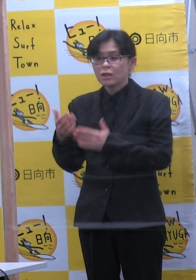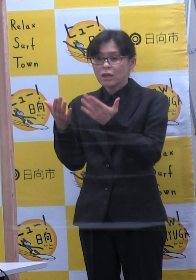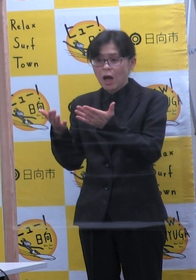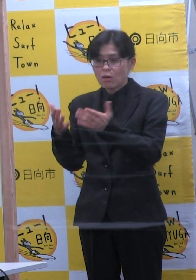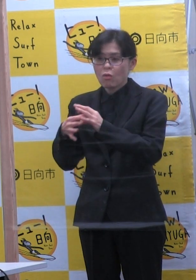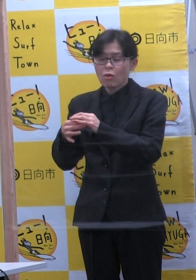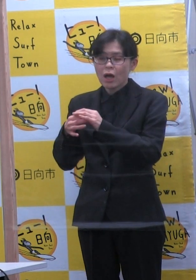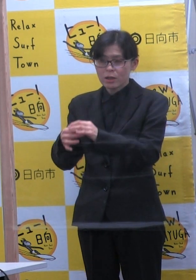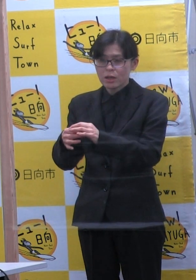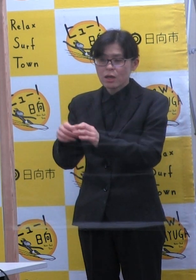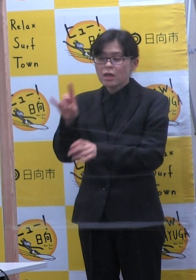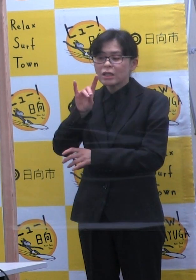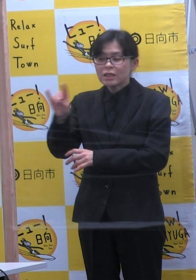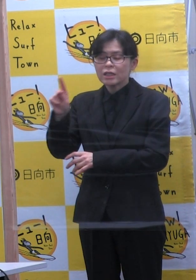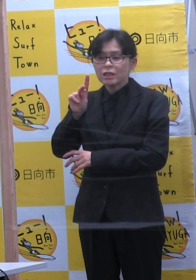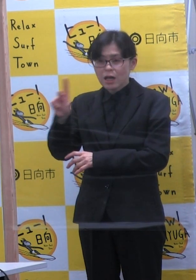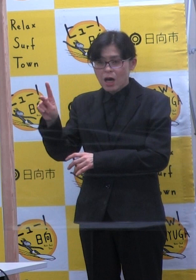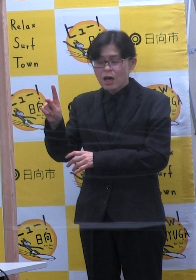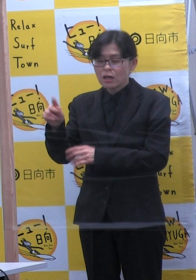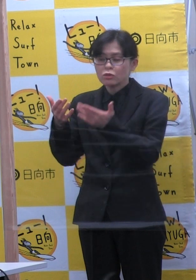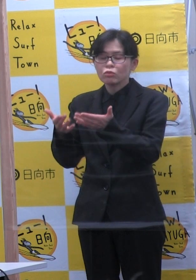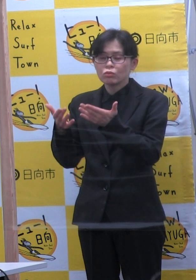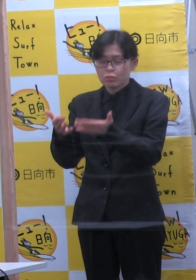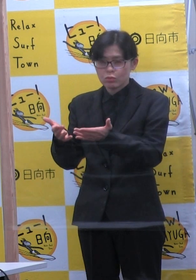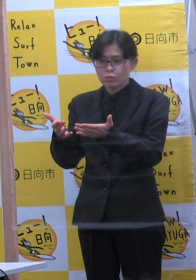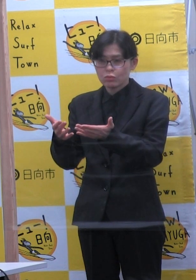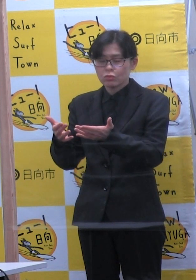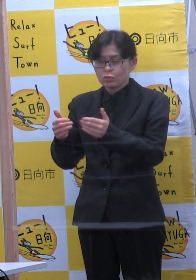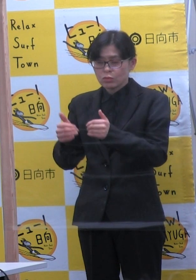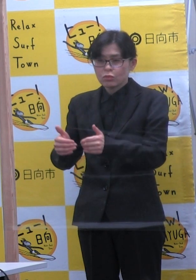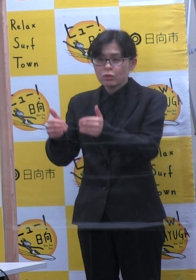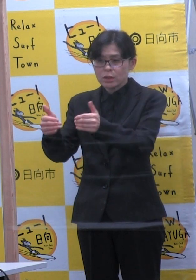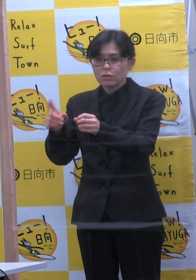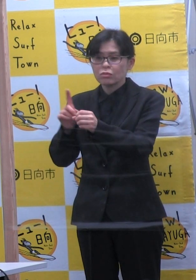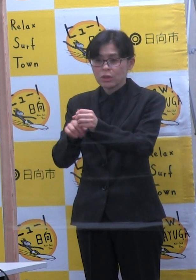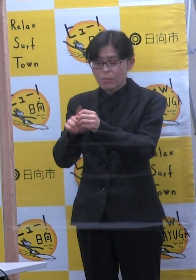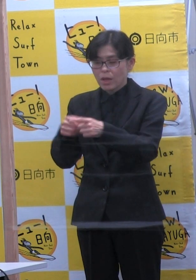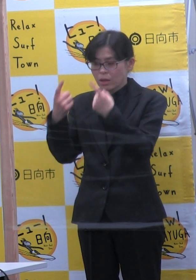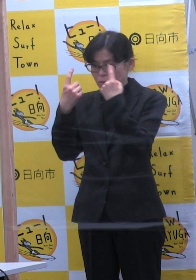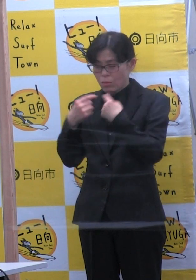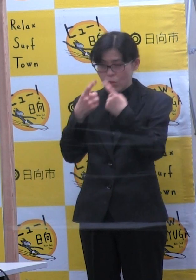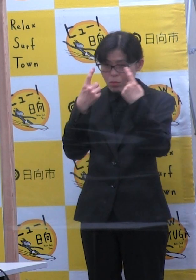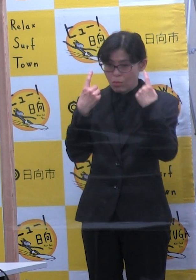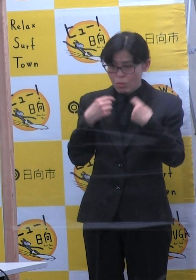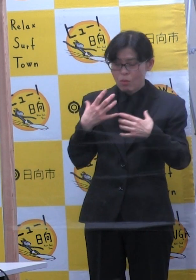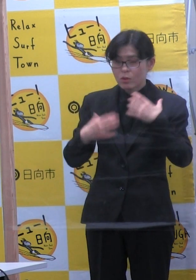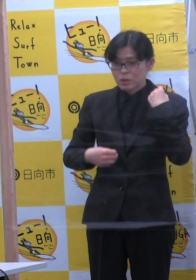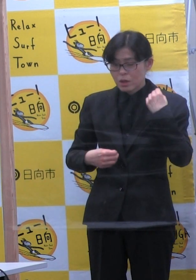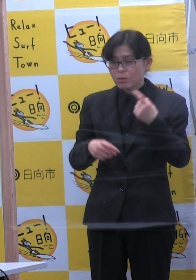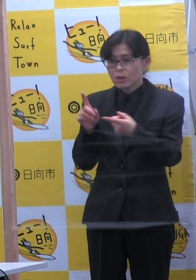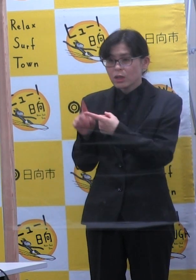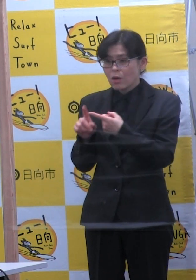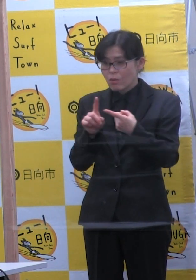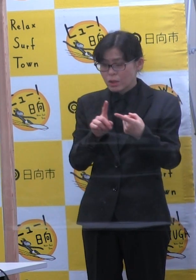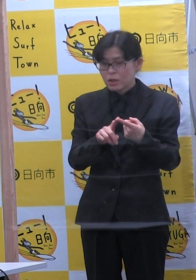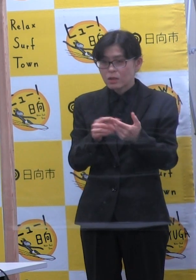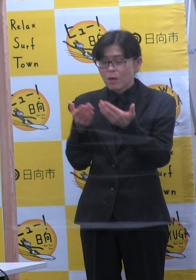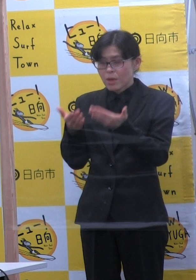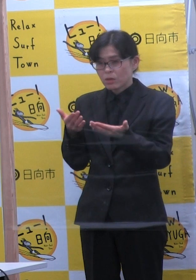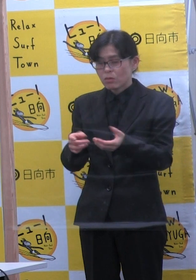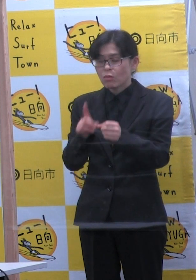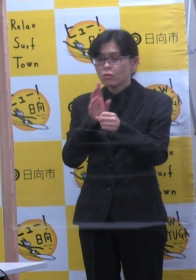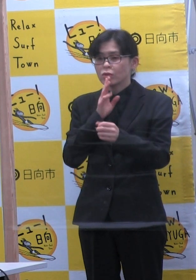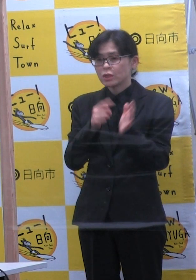の推進を図り、個に応じた学びを実現するため、小中学